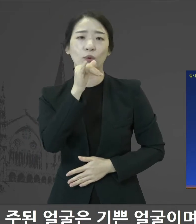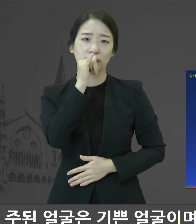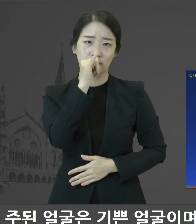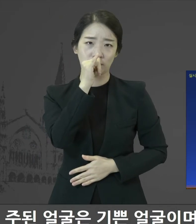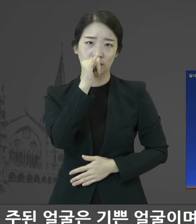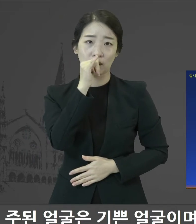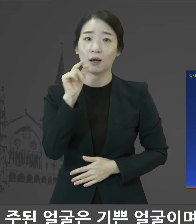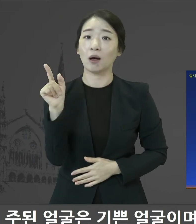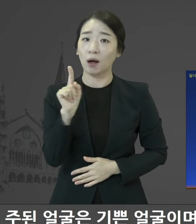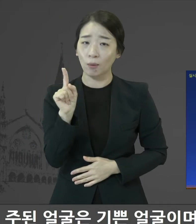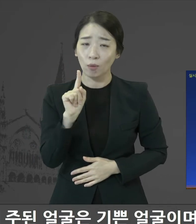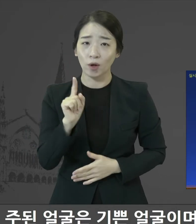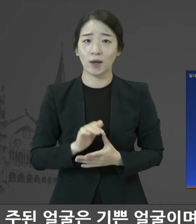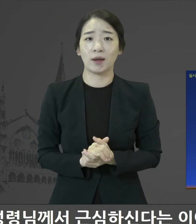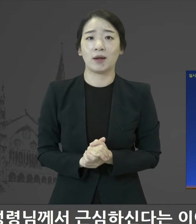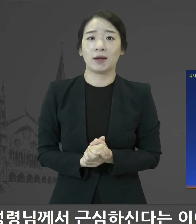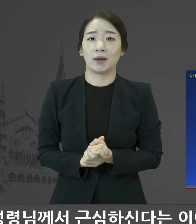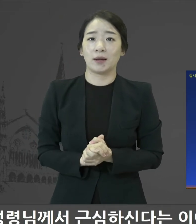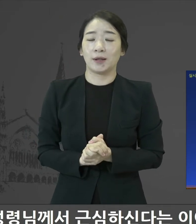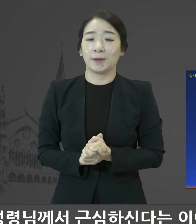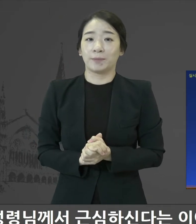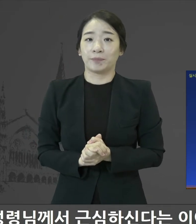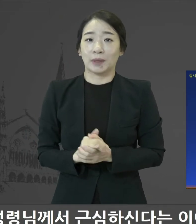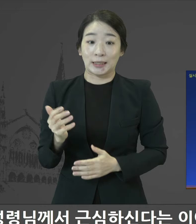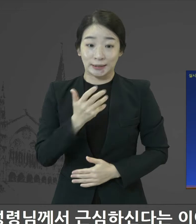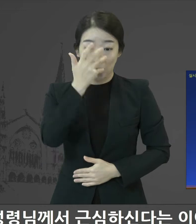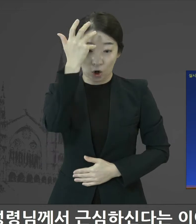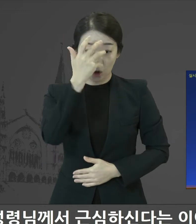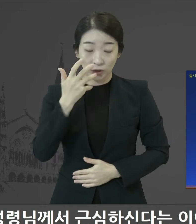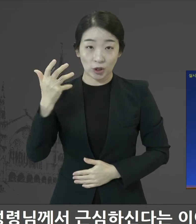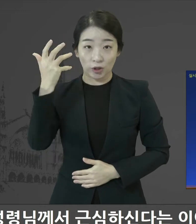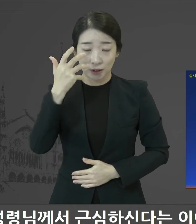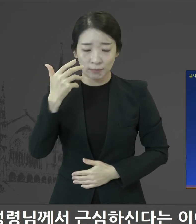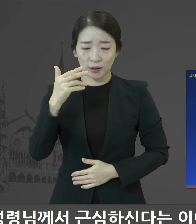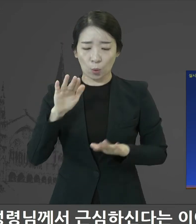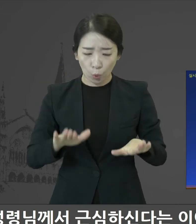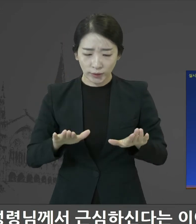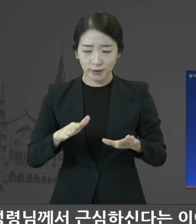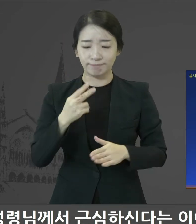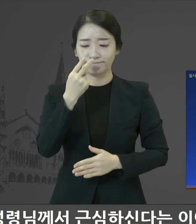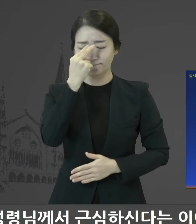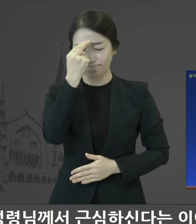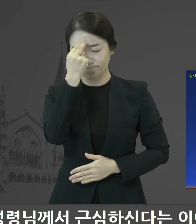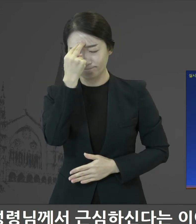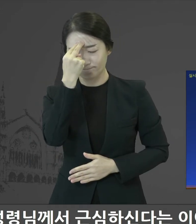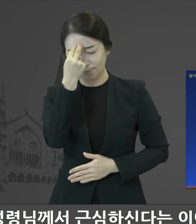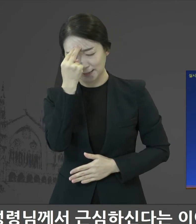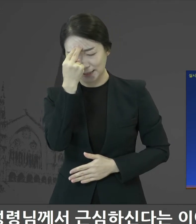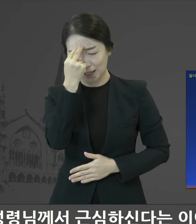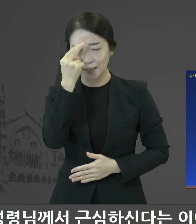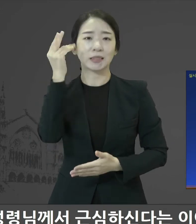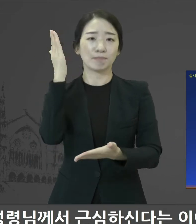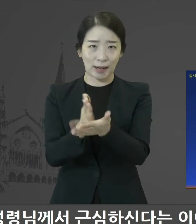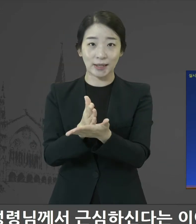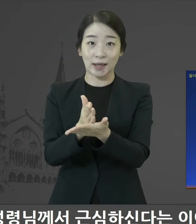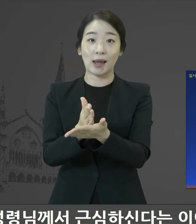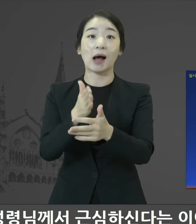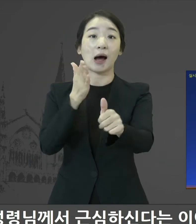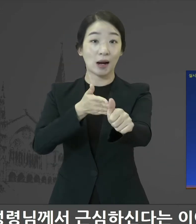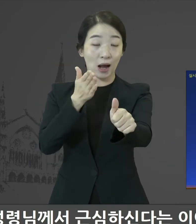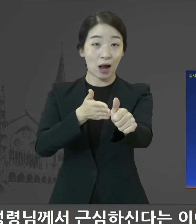이야기입니다. 오늘 본문은 성령께서 근심하시지 않도록 하라, 이